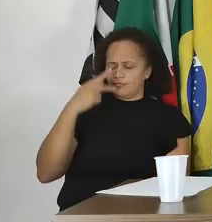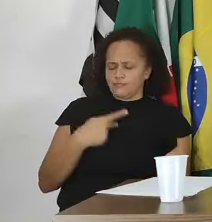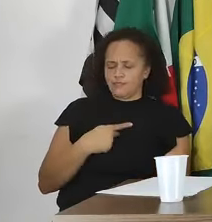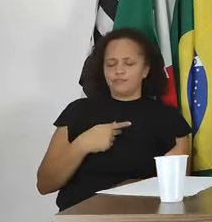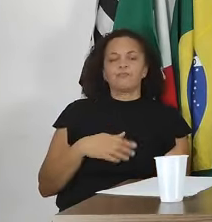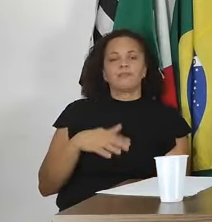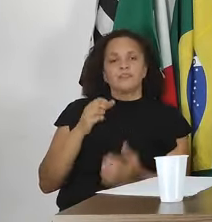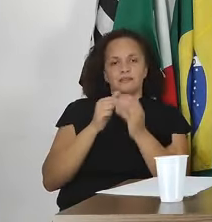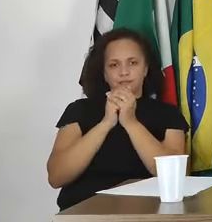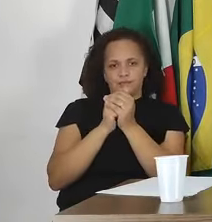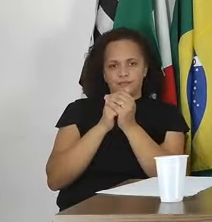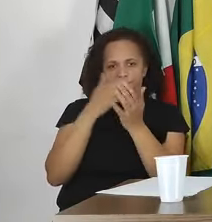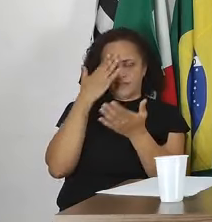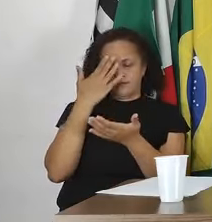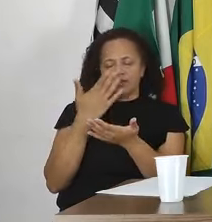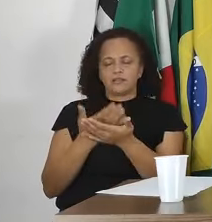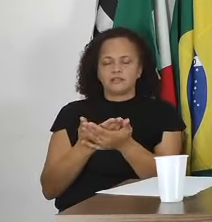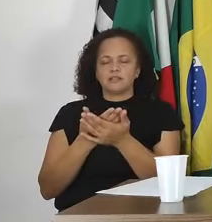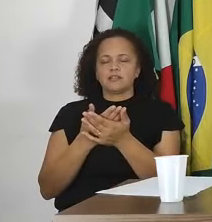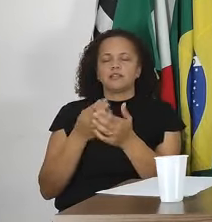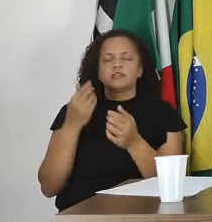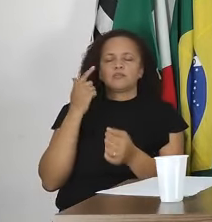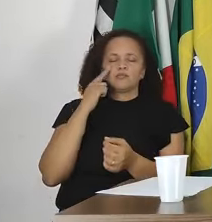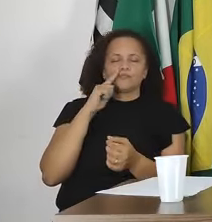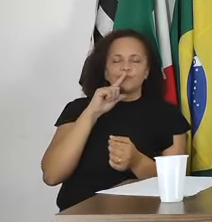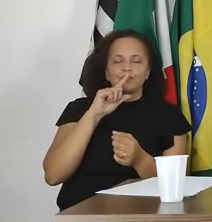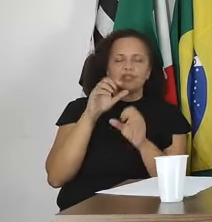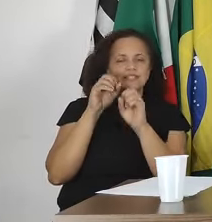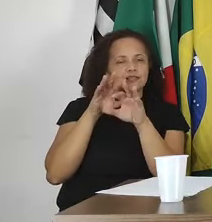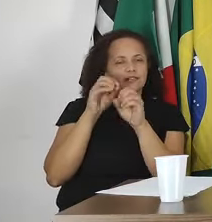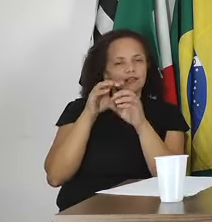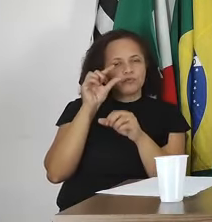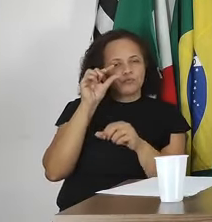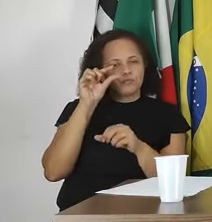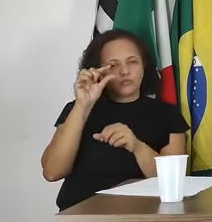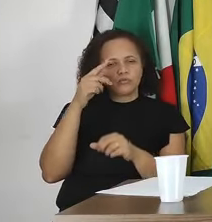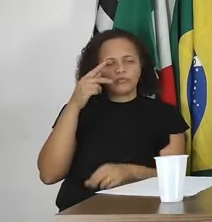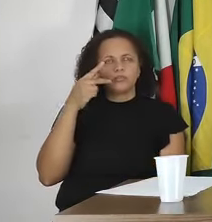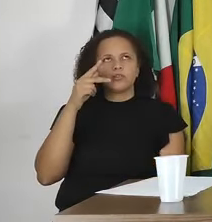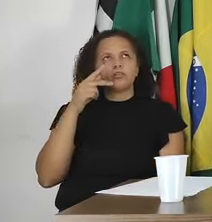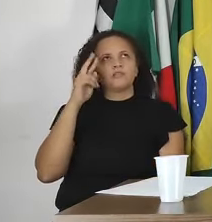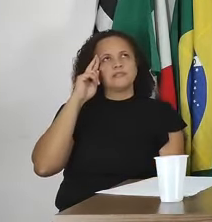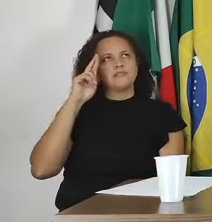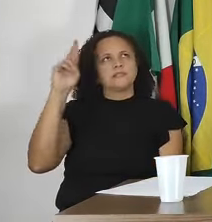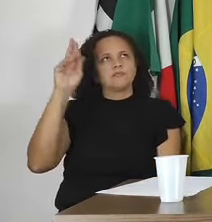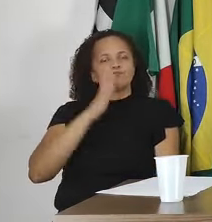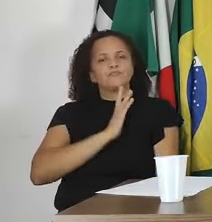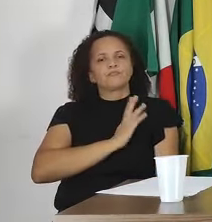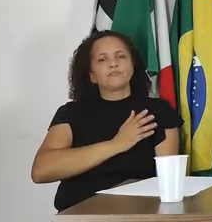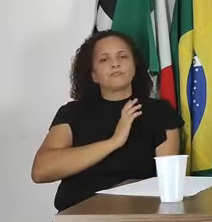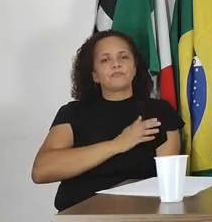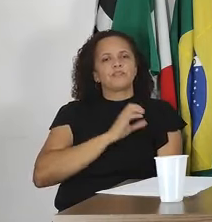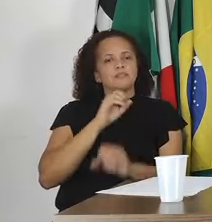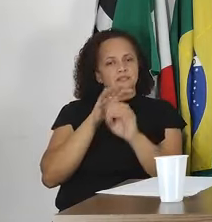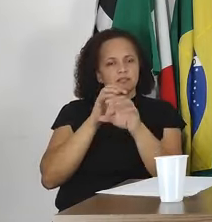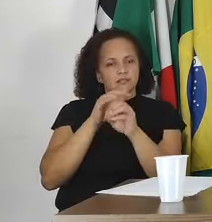consegui passar um pouco do que o Senhor colocou no meu coração, né? Porque muitas